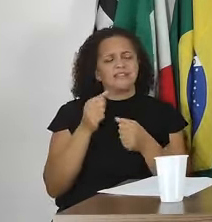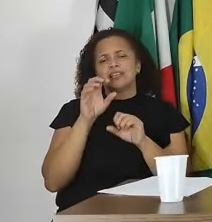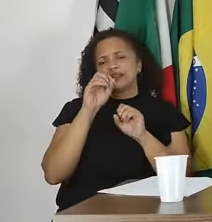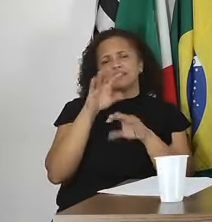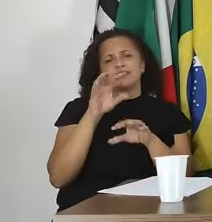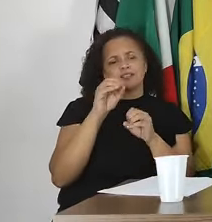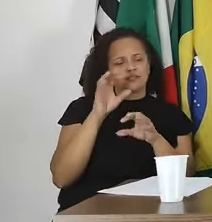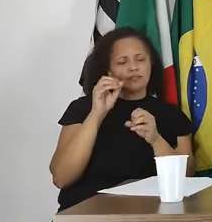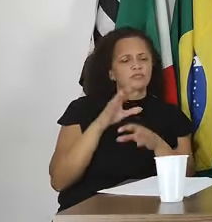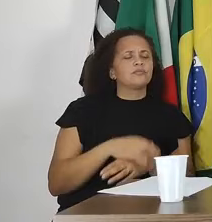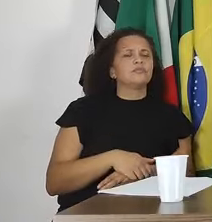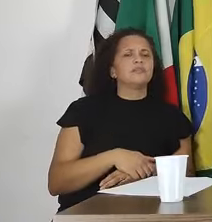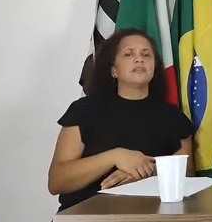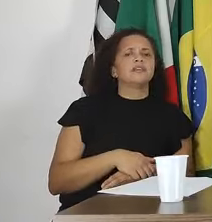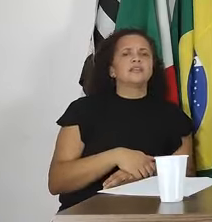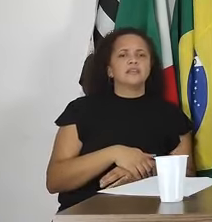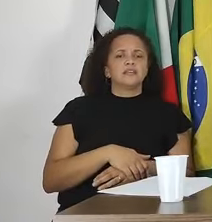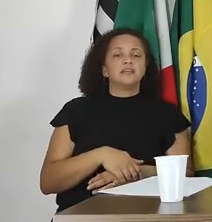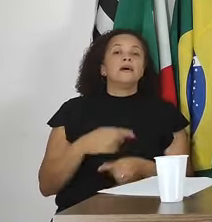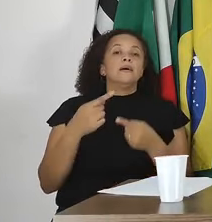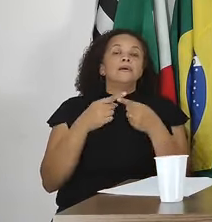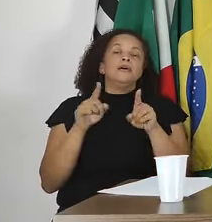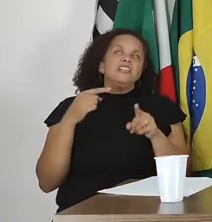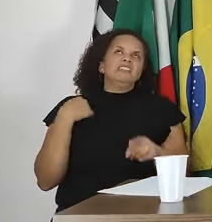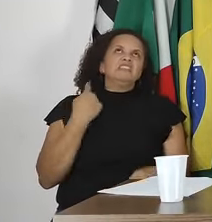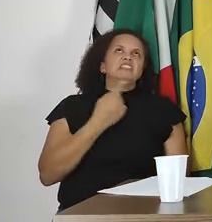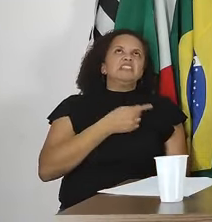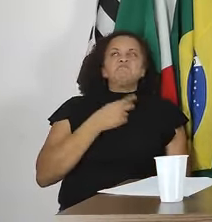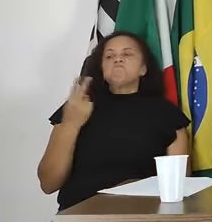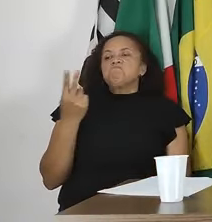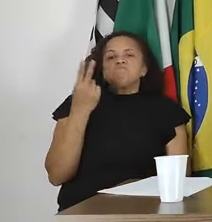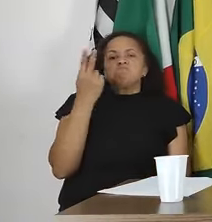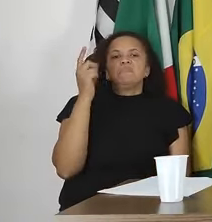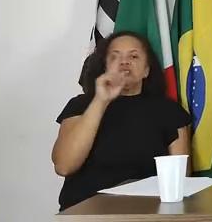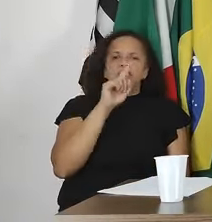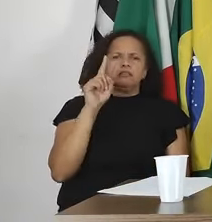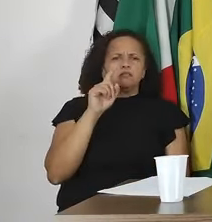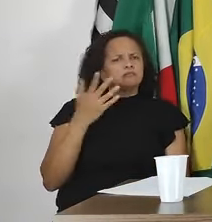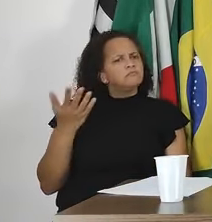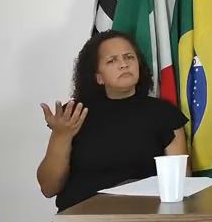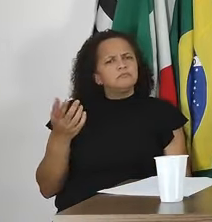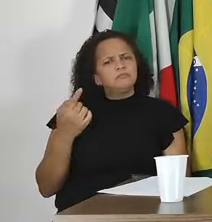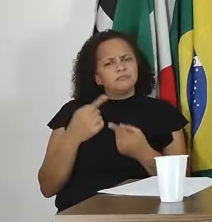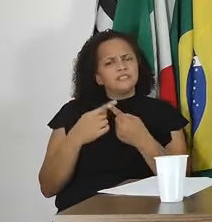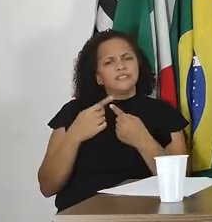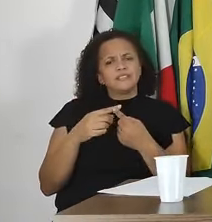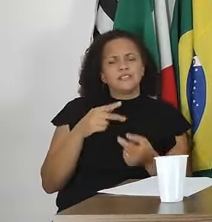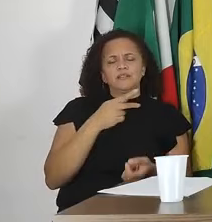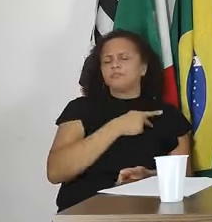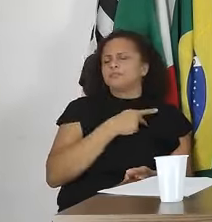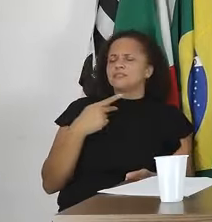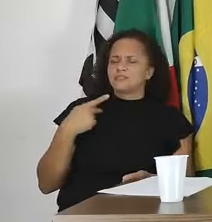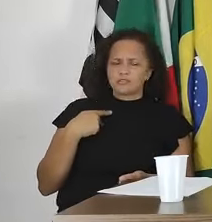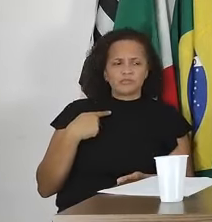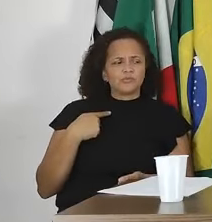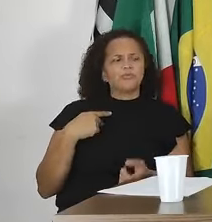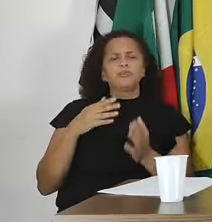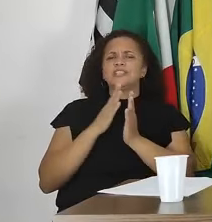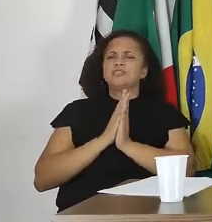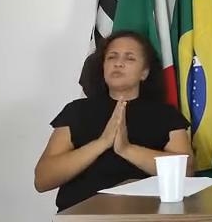profundos, mas muitas vezes a gente não dá valor naquilo que o pastor tem um tempinho ali, perde um tempinho